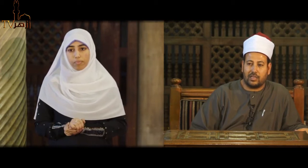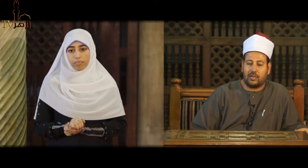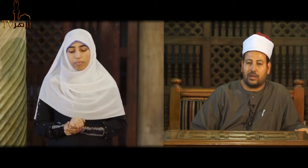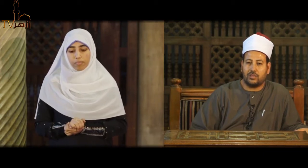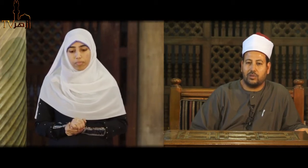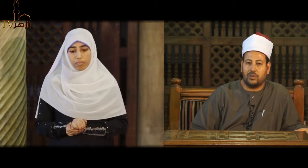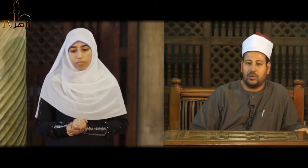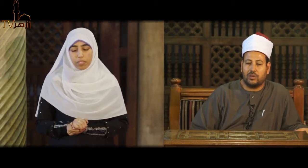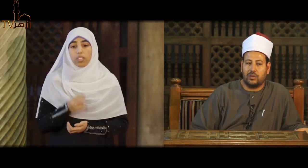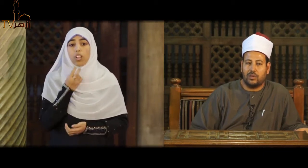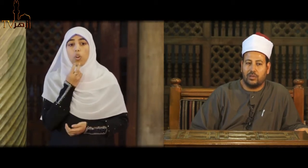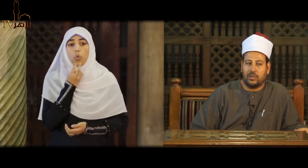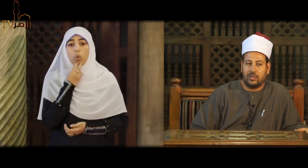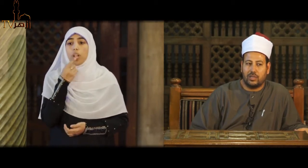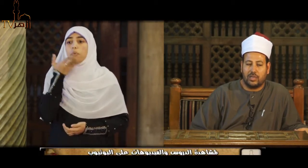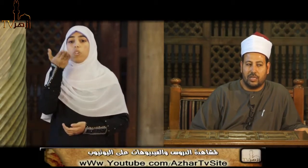خطب رجل